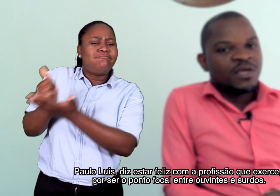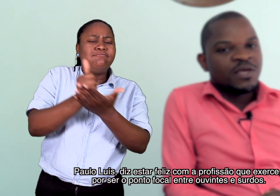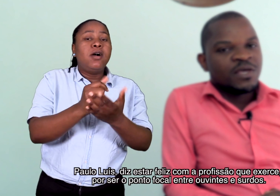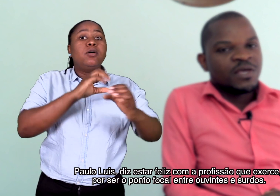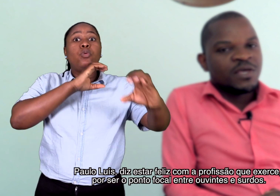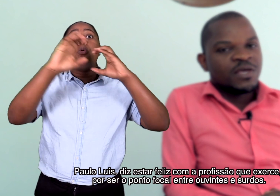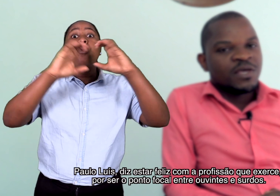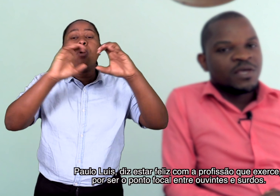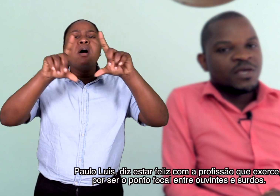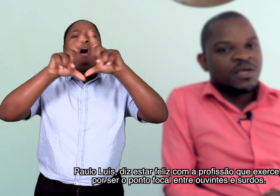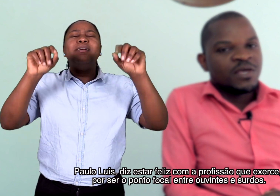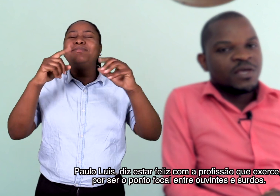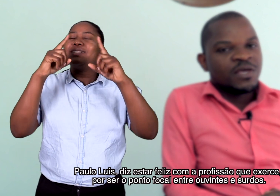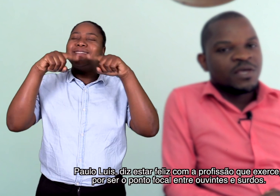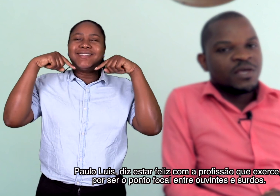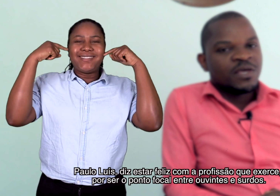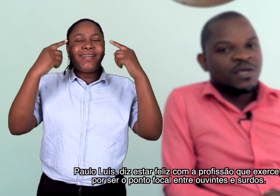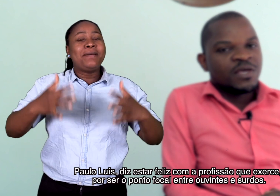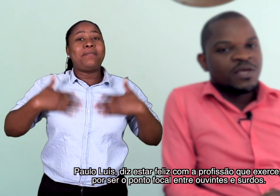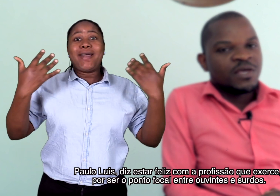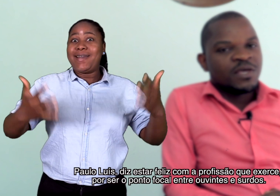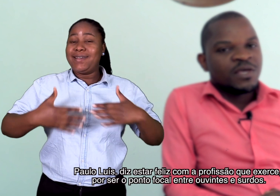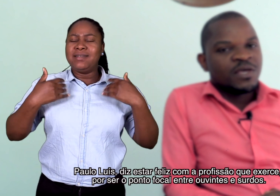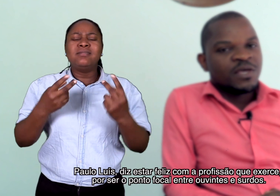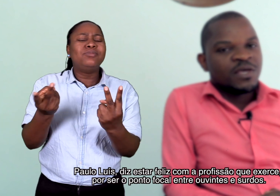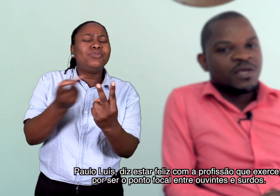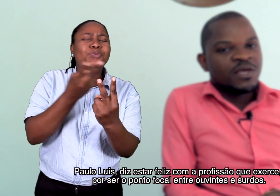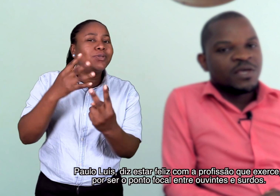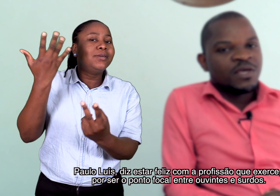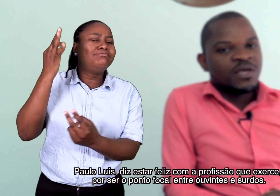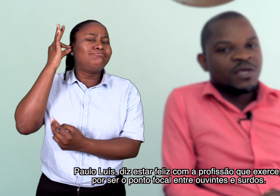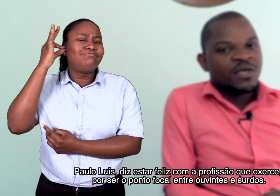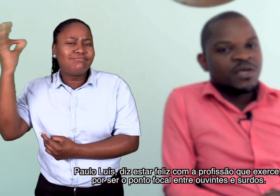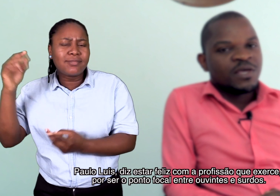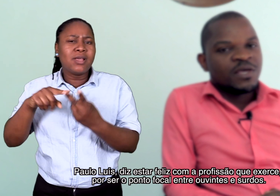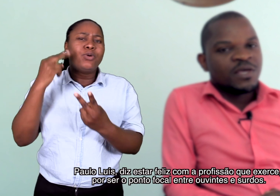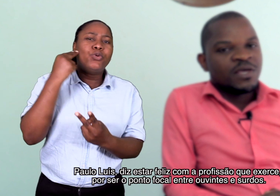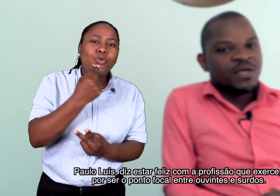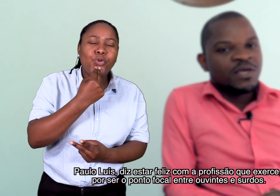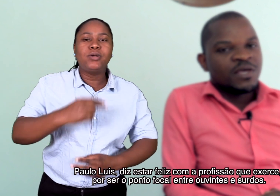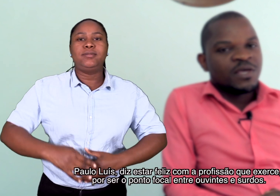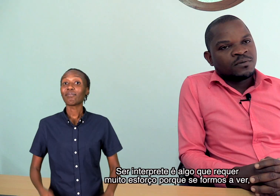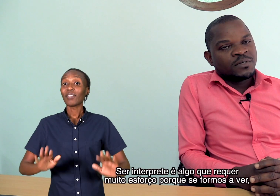Paulo Luiz diz estar feliz com a profissão que exerce por ser o ponto focal entre ouvintes e surdos.